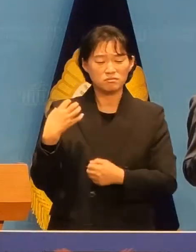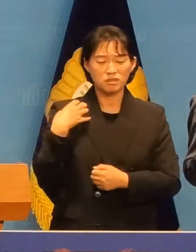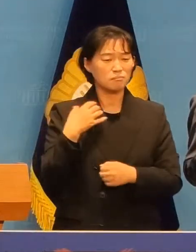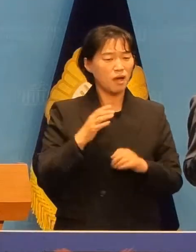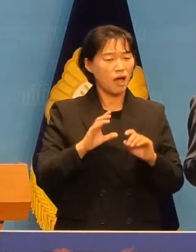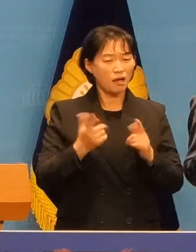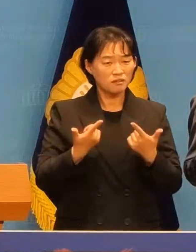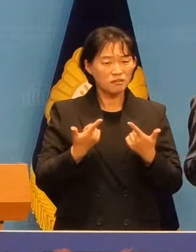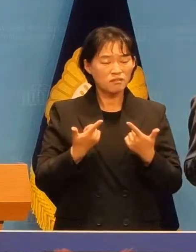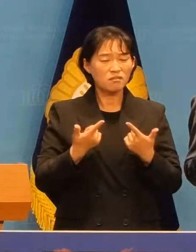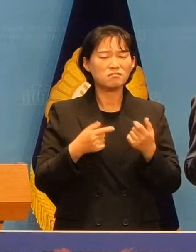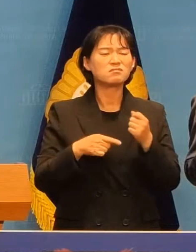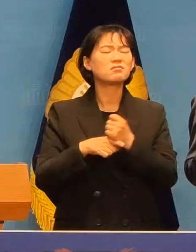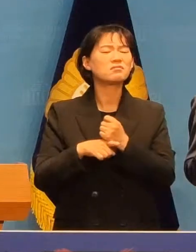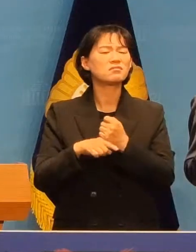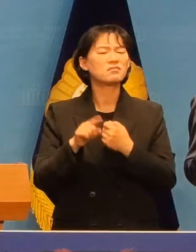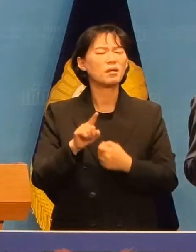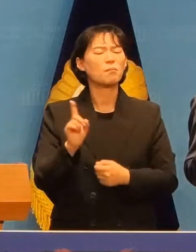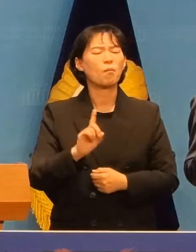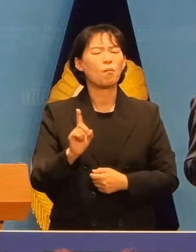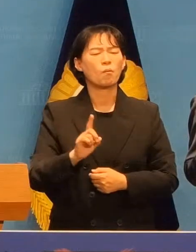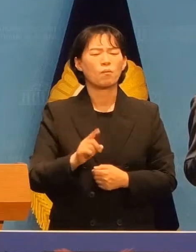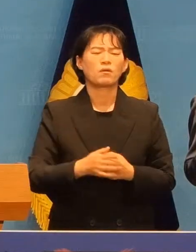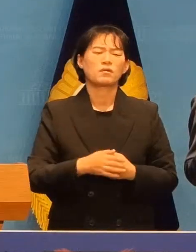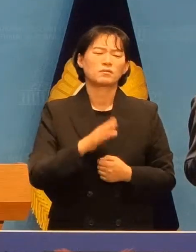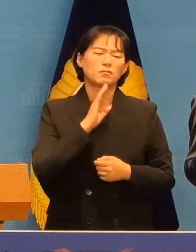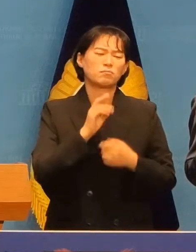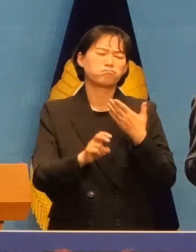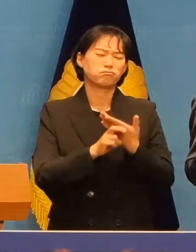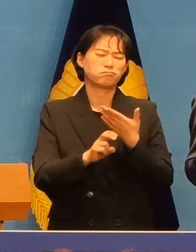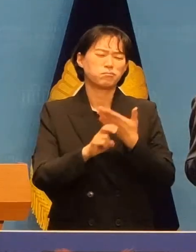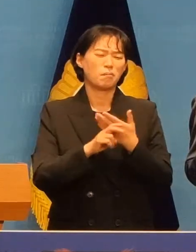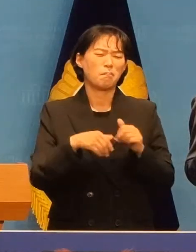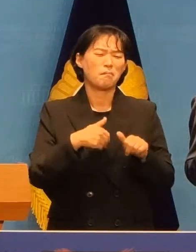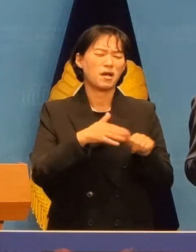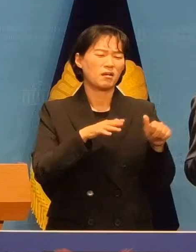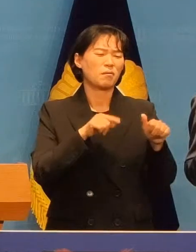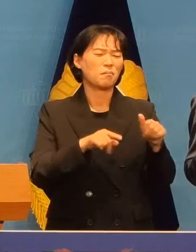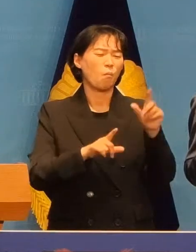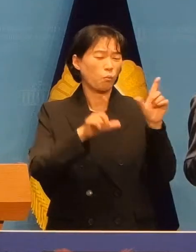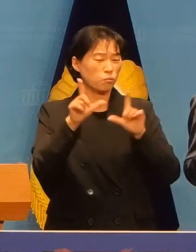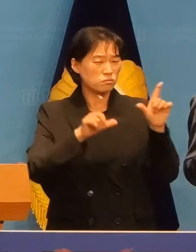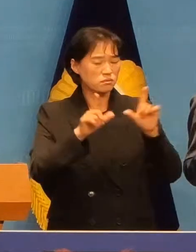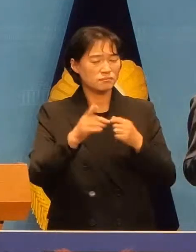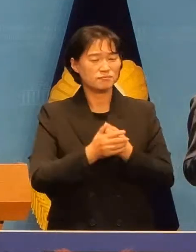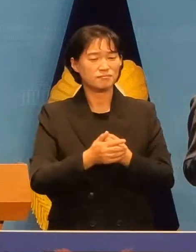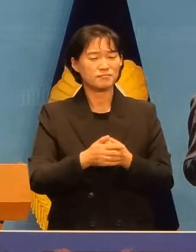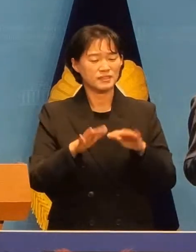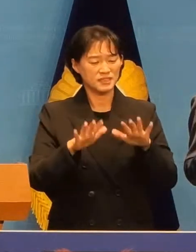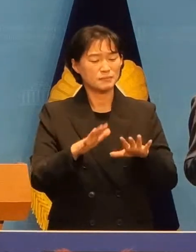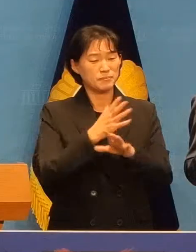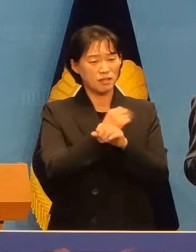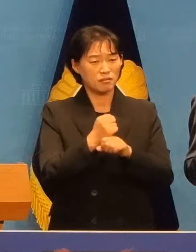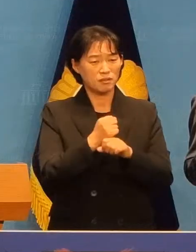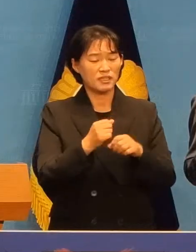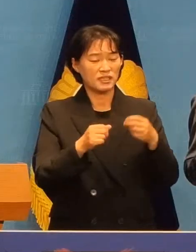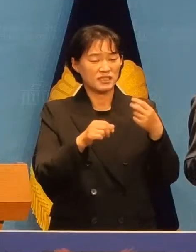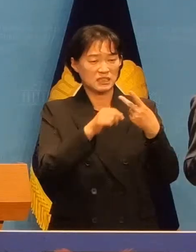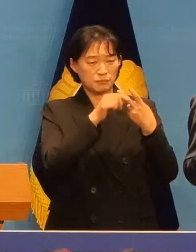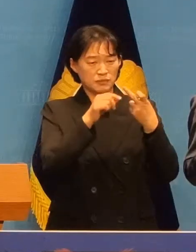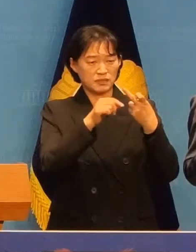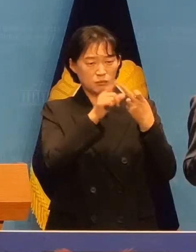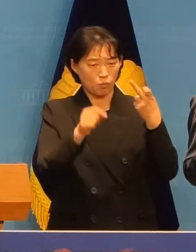것. 이것이 바로 전형적인 불법 파견 행태입니다. 현재 도급계약은 12월